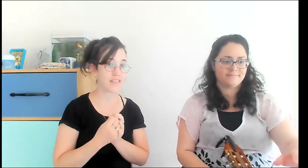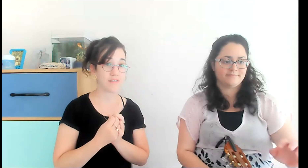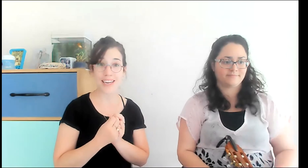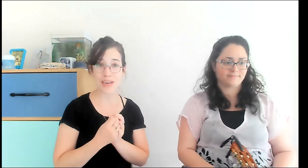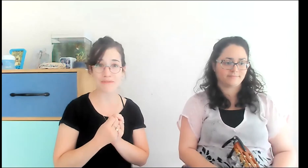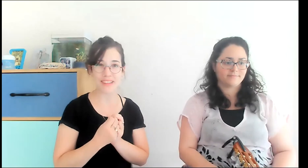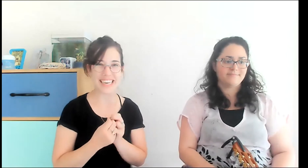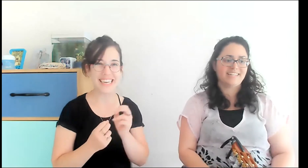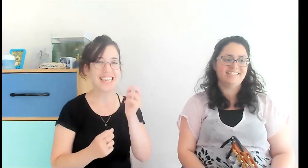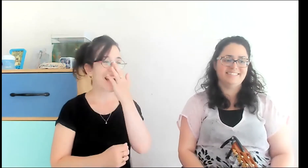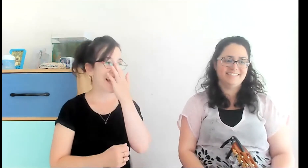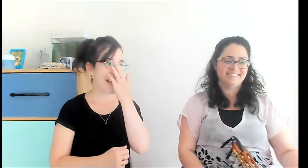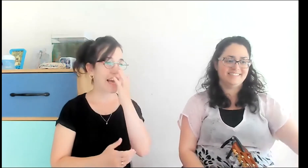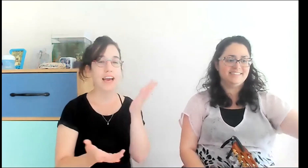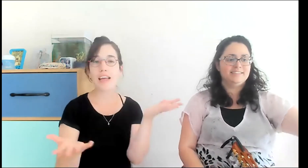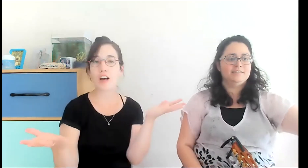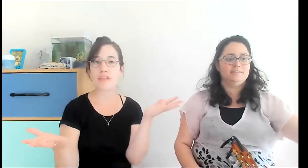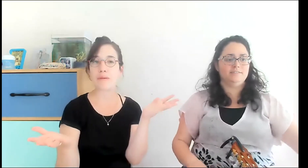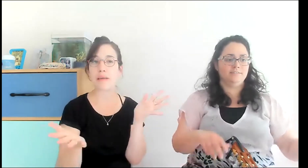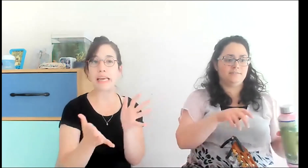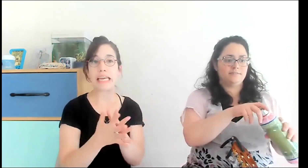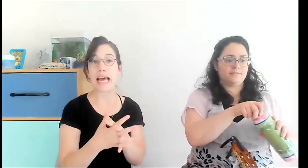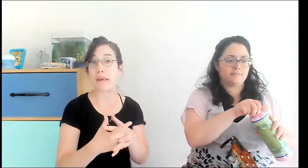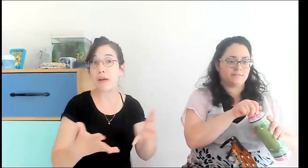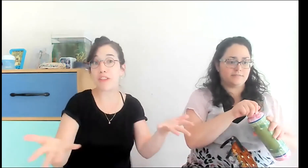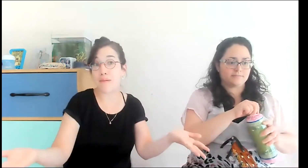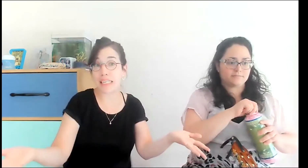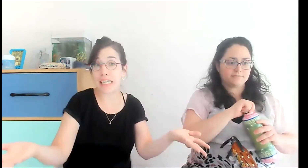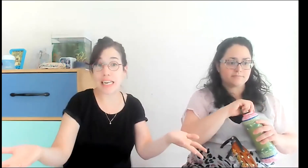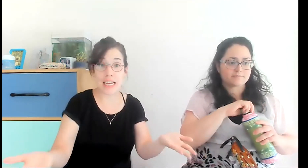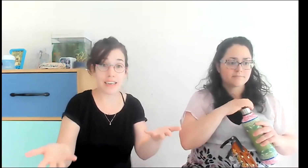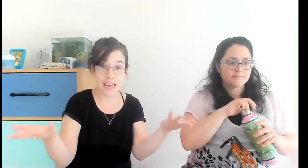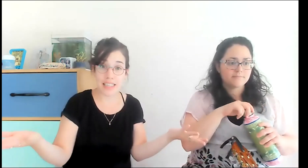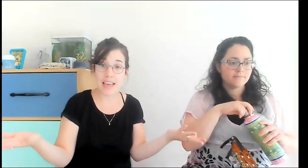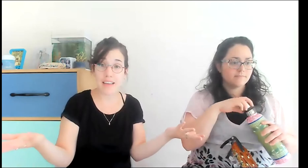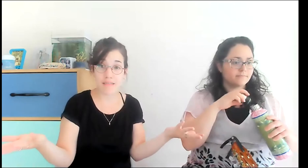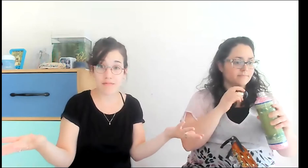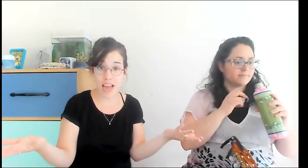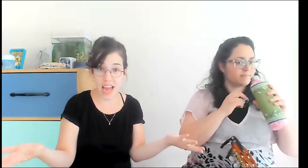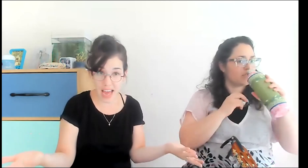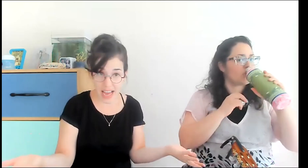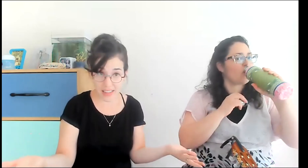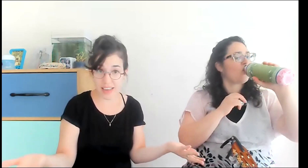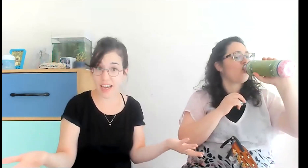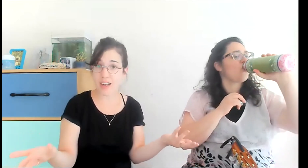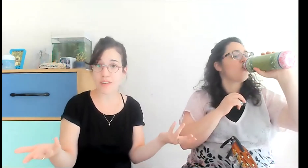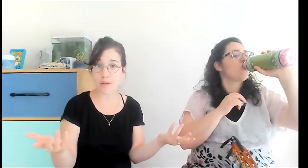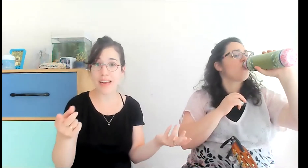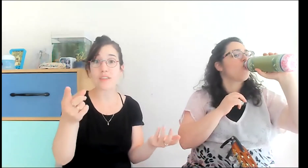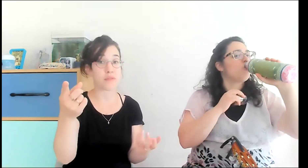יהיה לנו כיף. איך אנחנו מסמנים אילן? מי יודע מה זה אילן? אילן זה עץ. איך אנחנו מסמנים עץ?